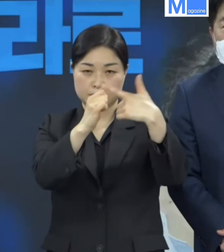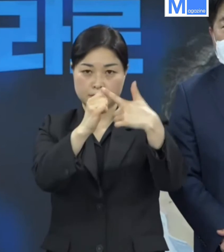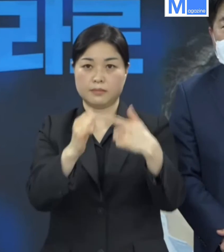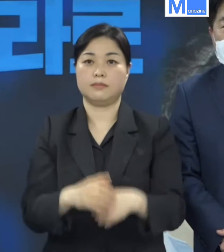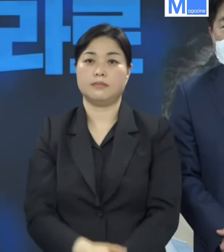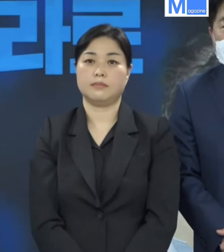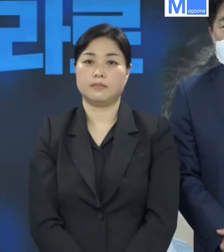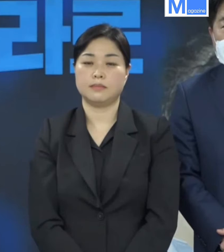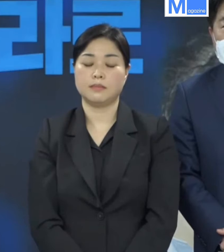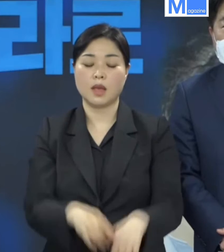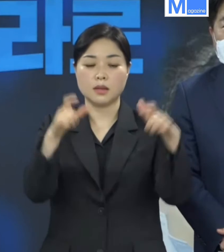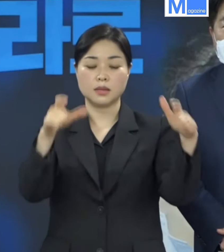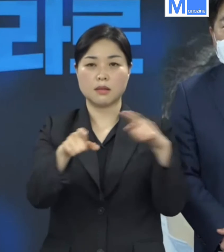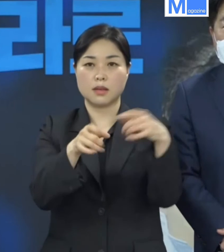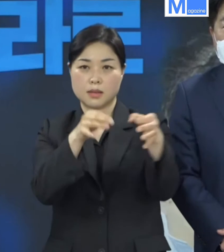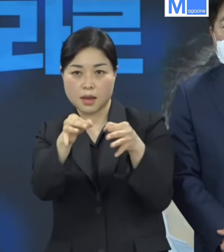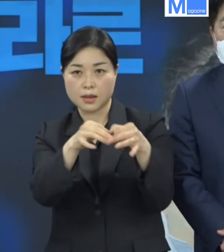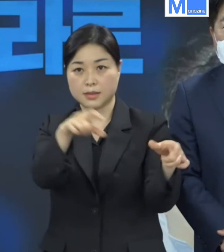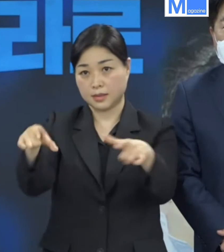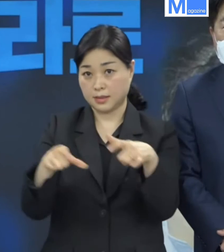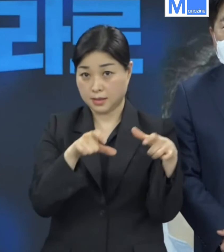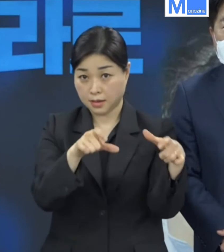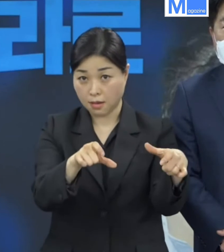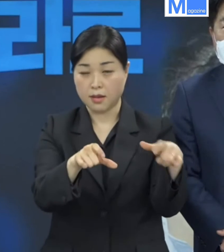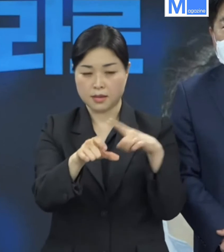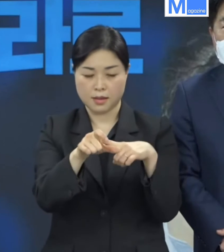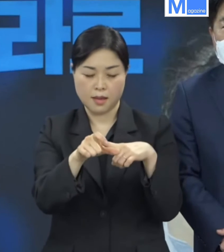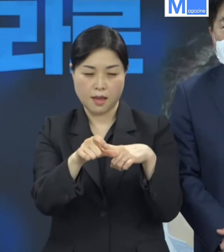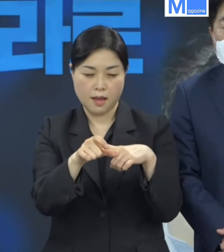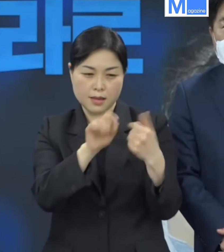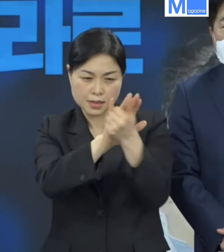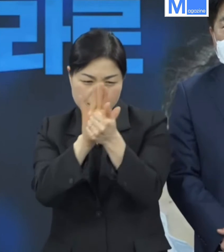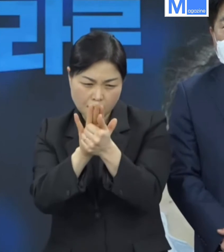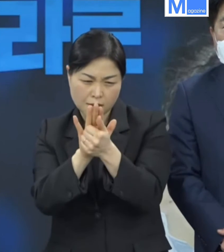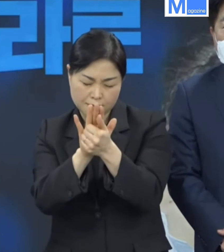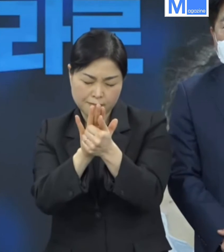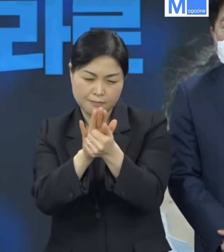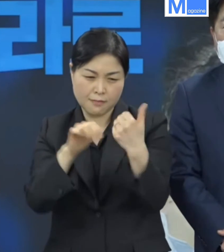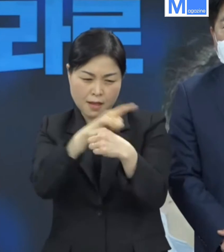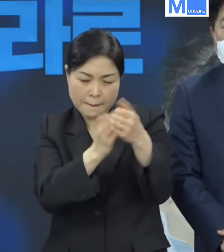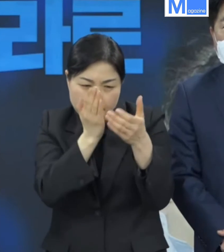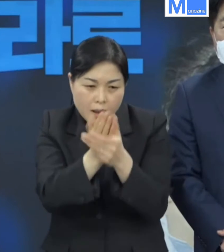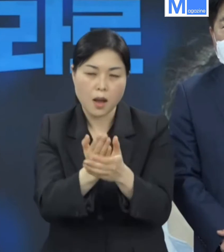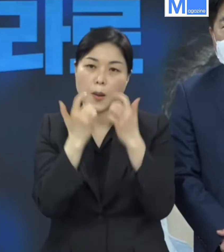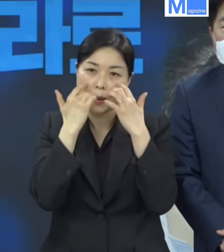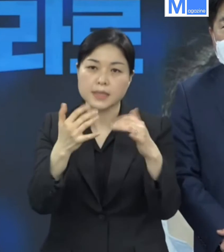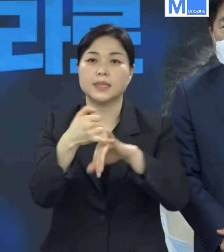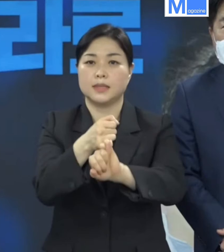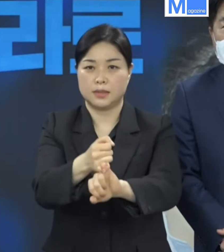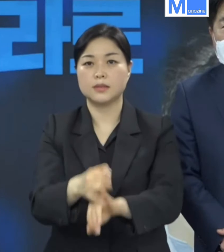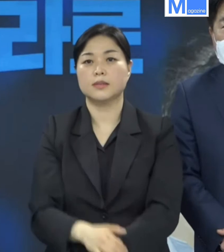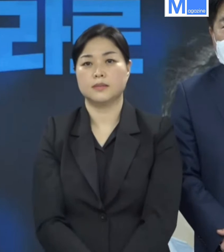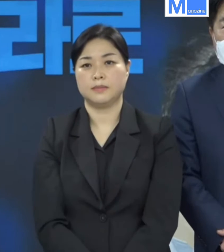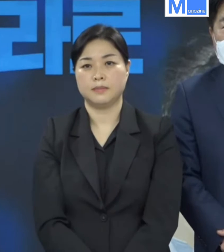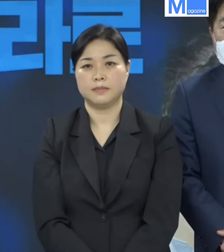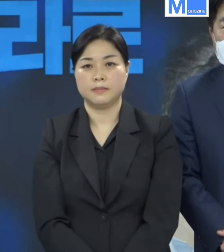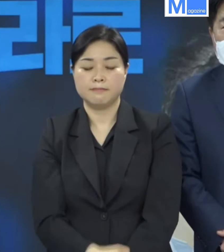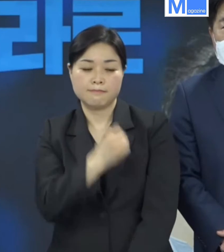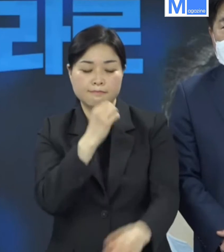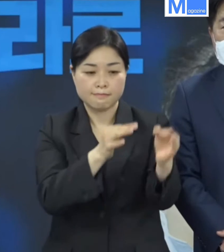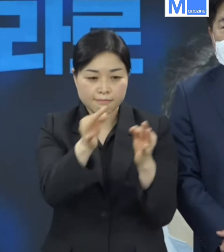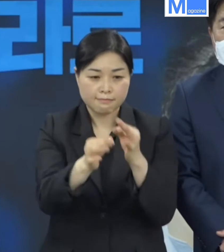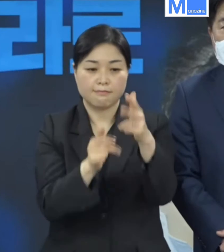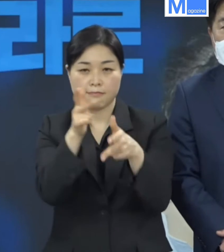번째, 지역 상권 중심의 현장 밀착형 지원을 대폭 강화하겠습니다. 소상공인 자영업자